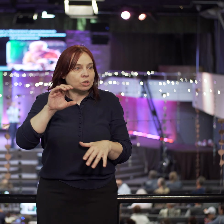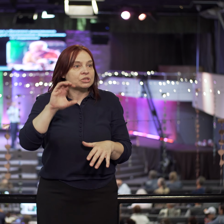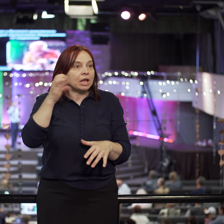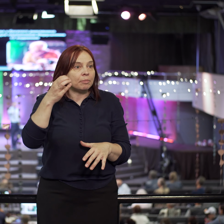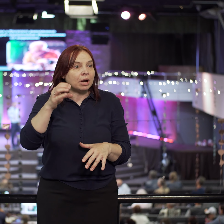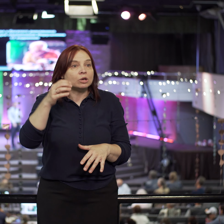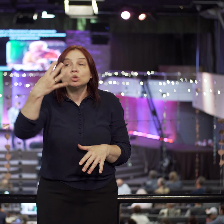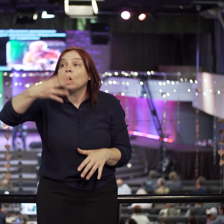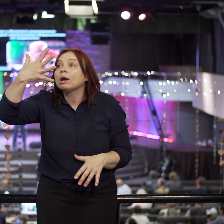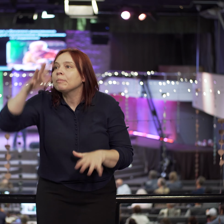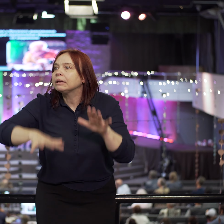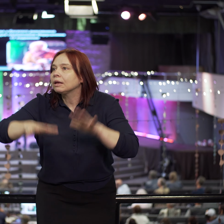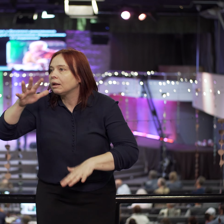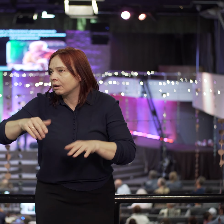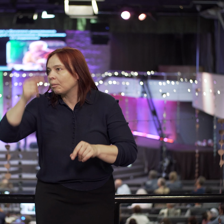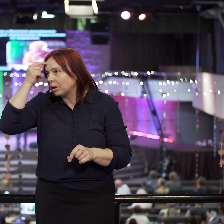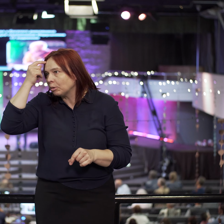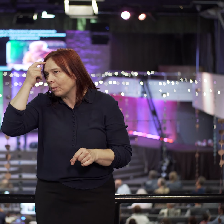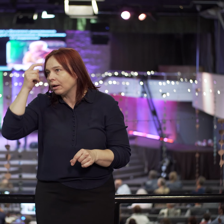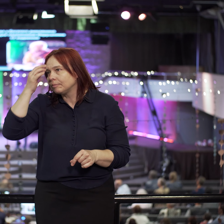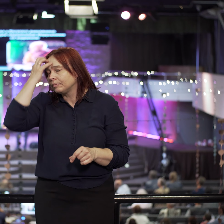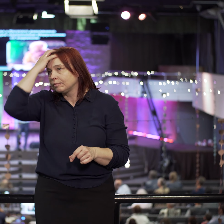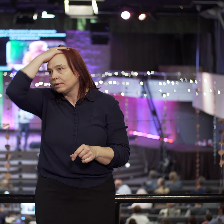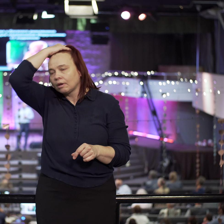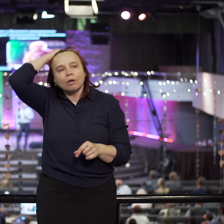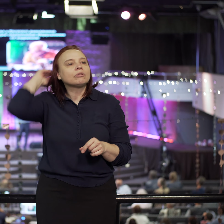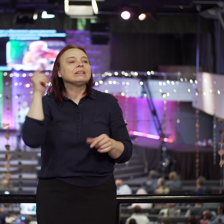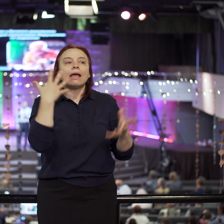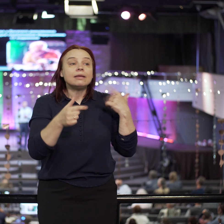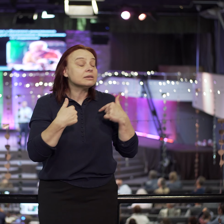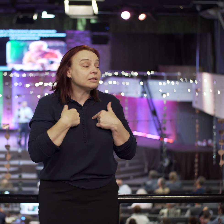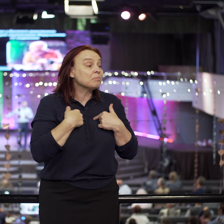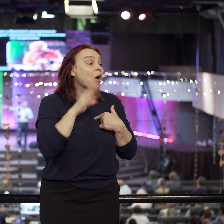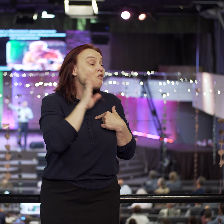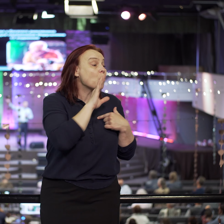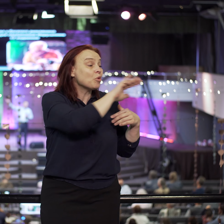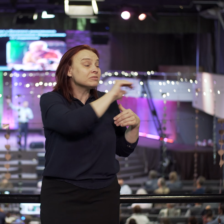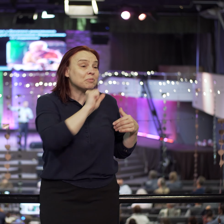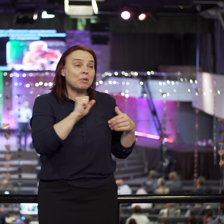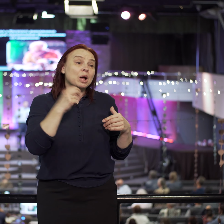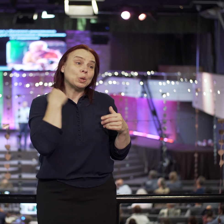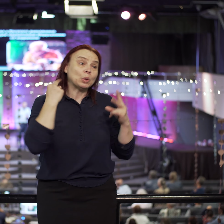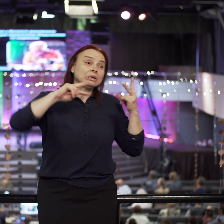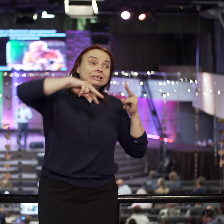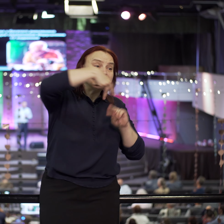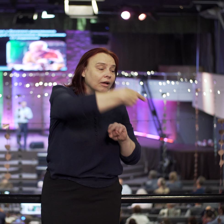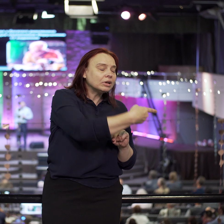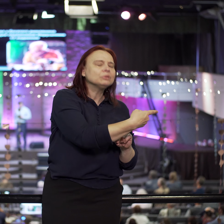к определенному сроку я не выполню свое обещание. Но как Никодим мог это